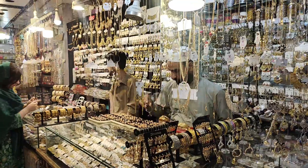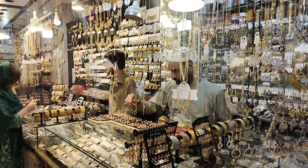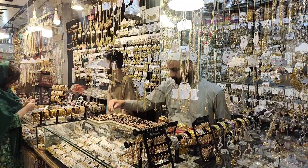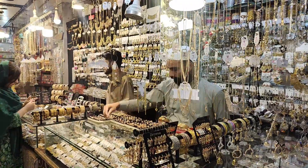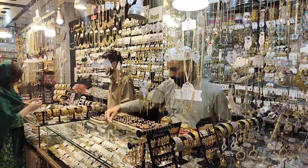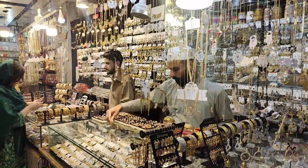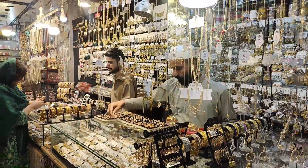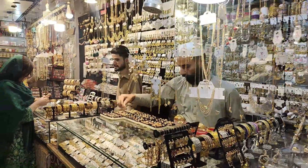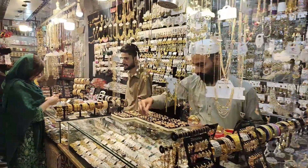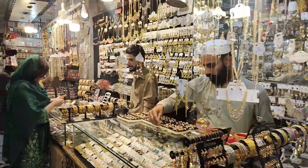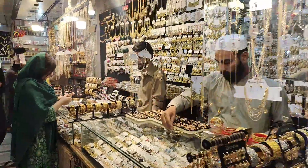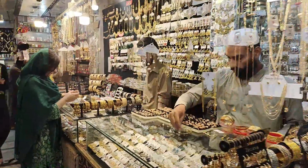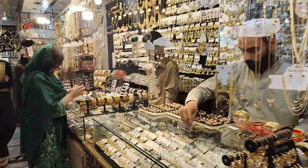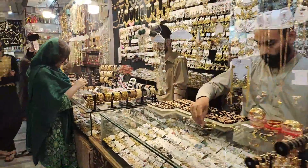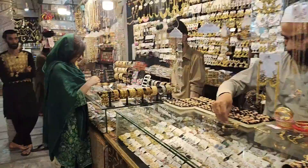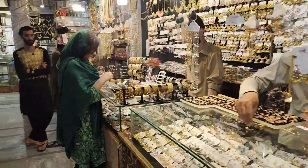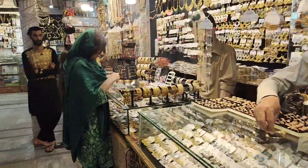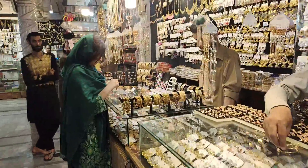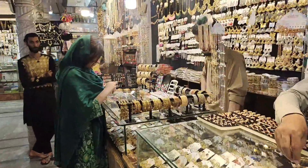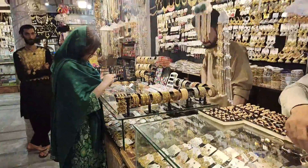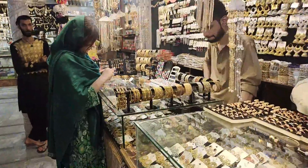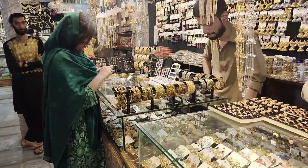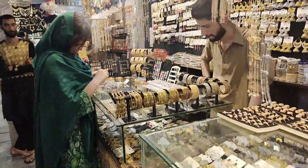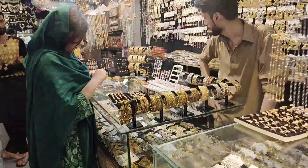देखते हैं। या आप देख सकते हैं वैरायटी,